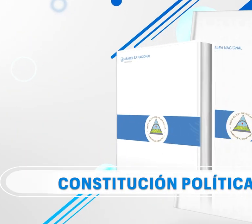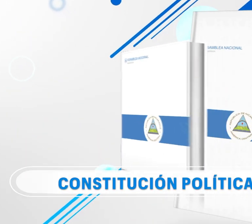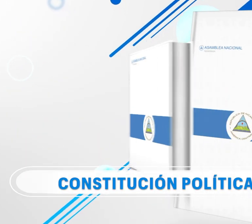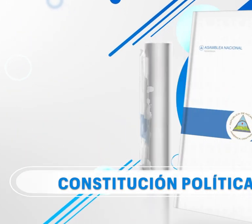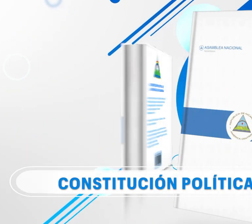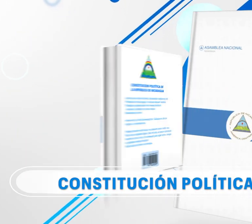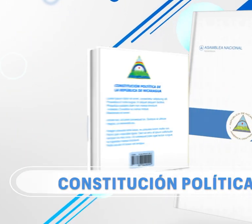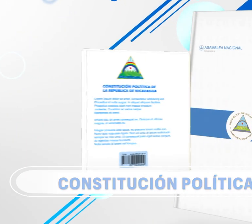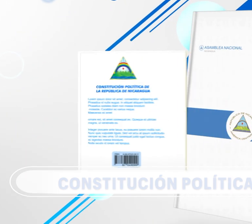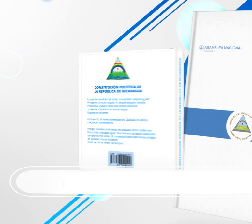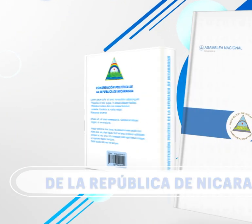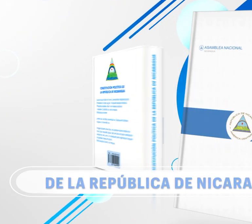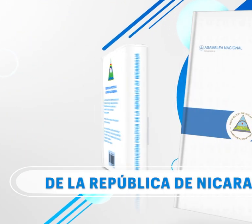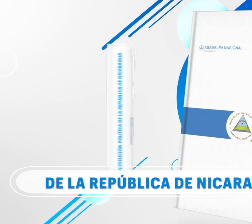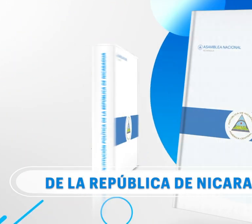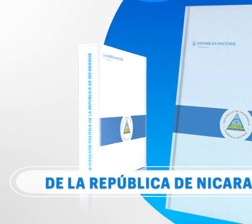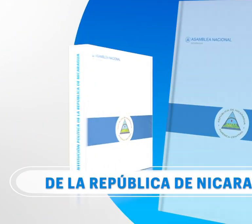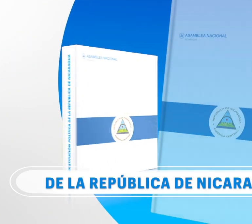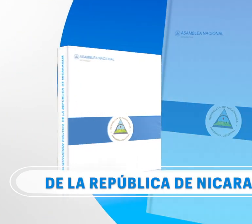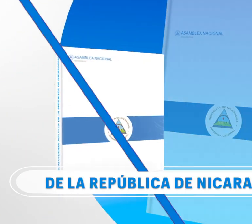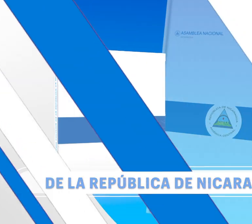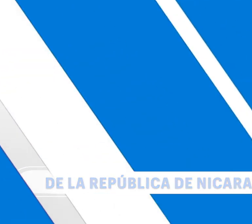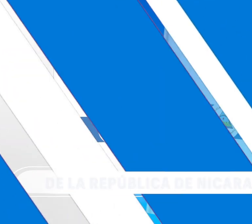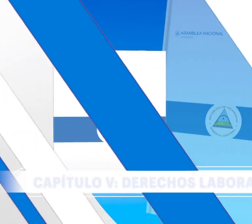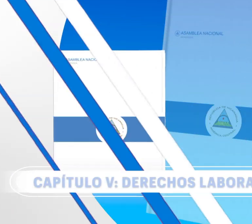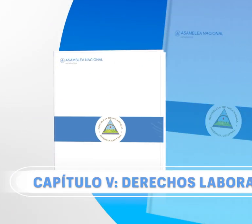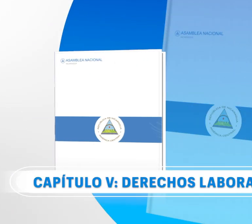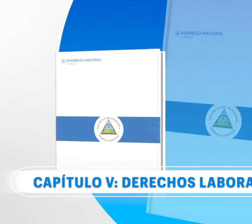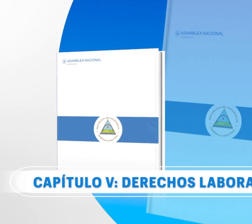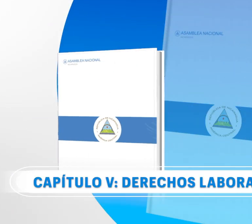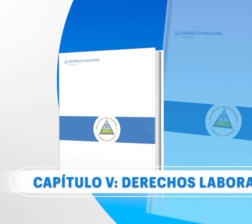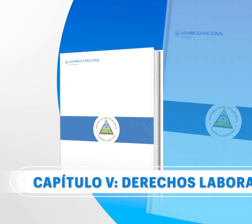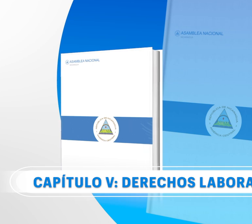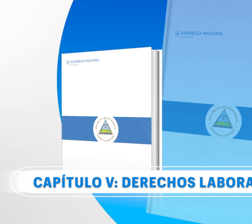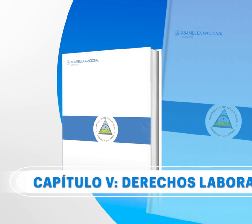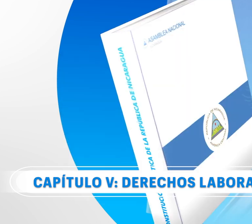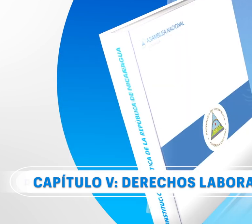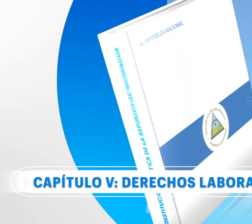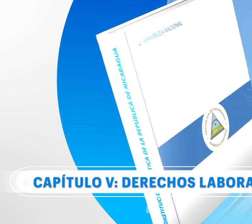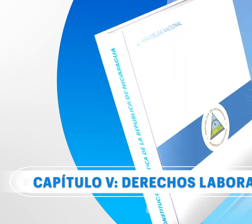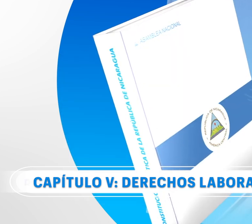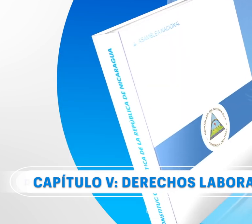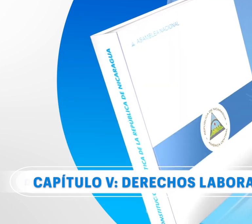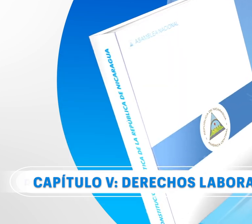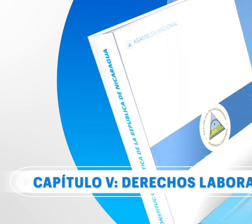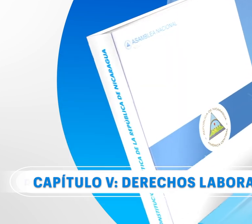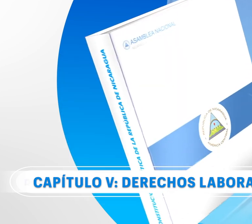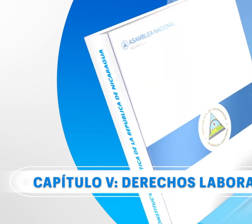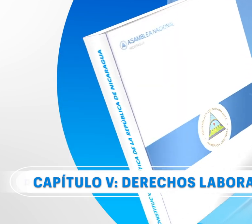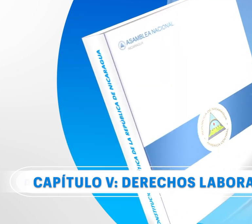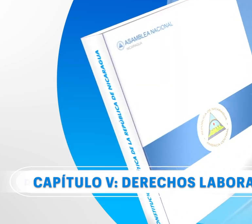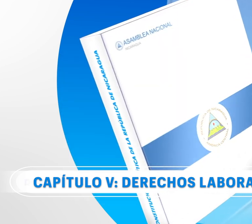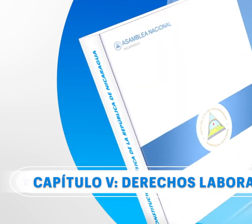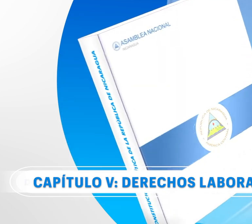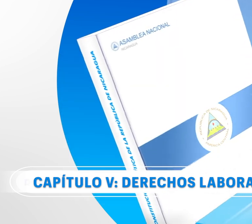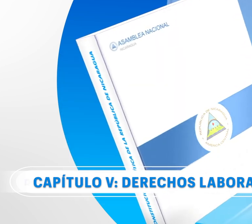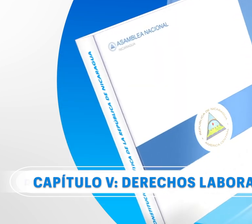Constitución Política de la República de Nicaragua. Capítulo 5. Derechos laborales.